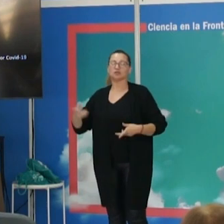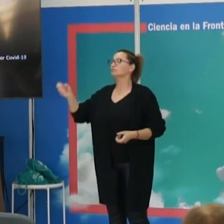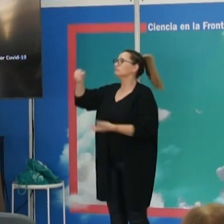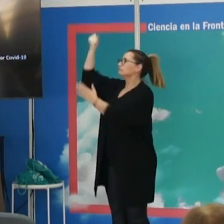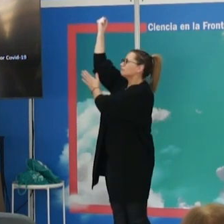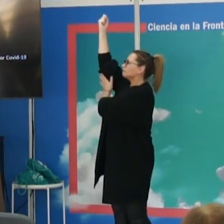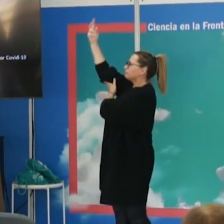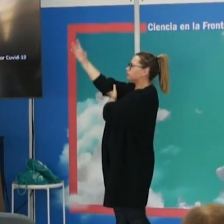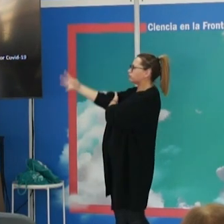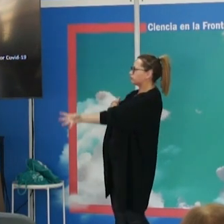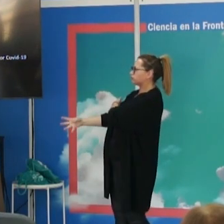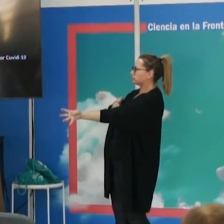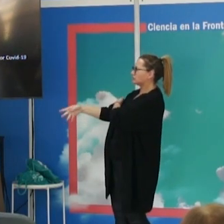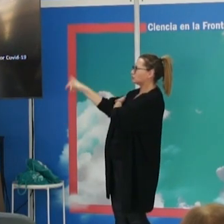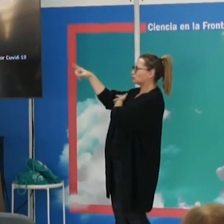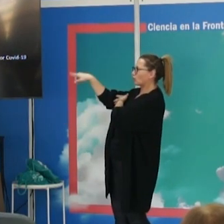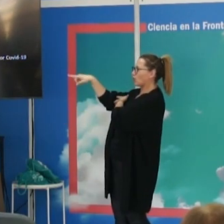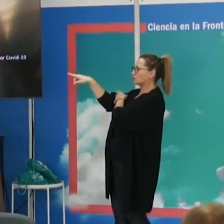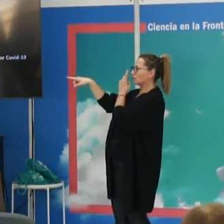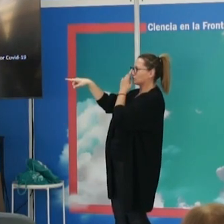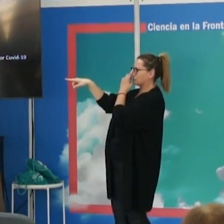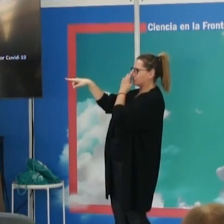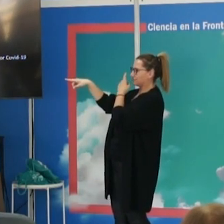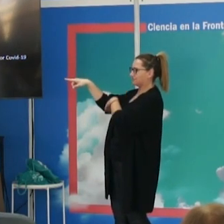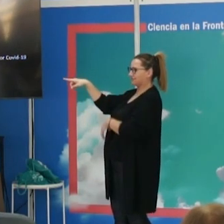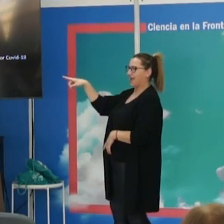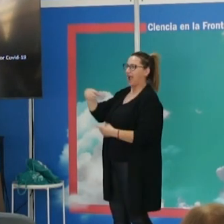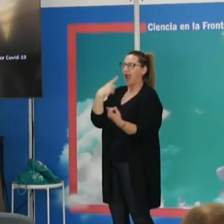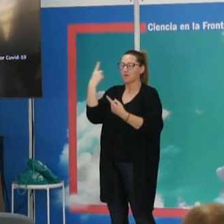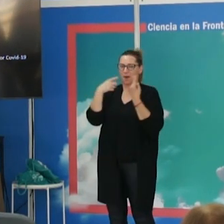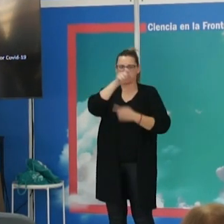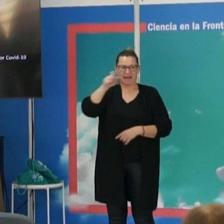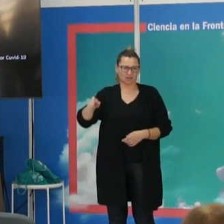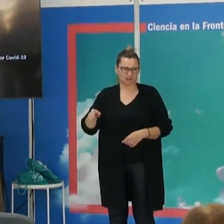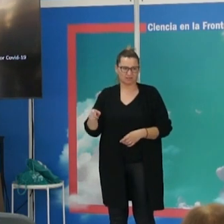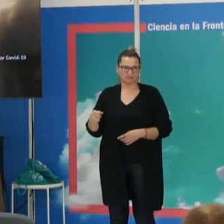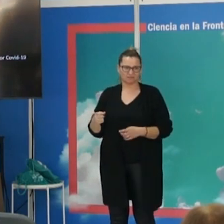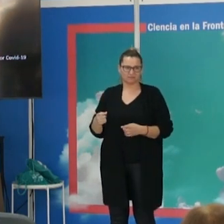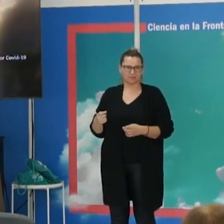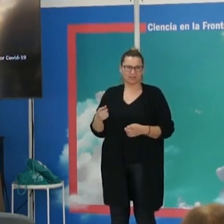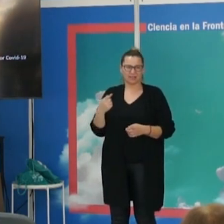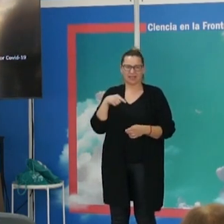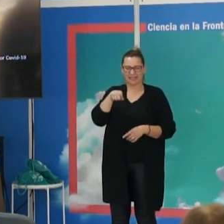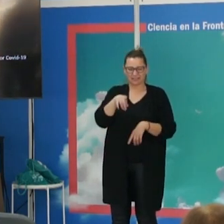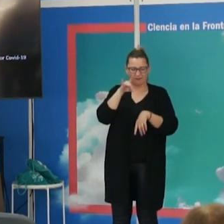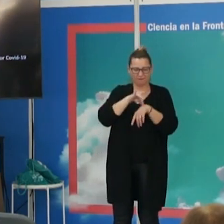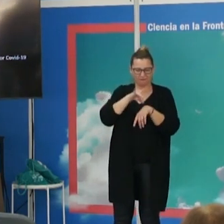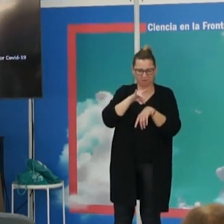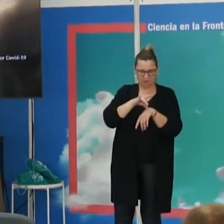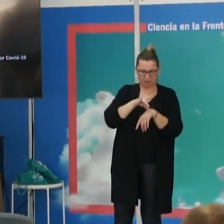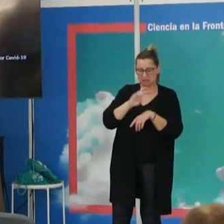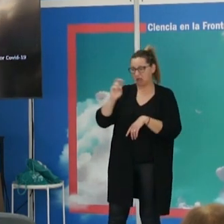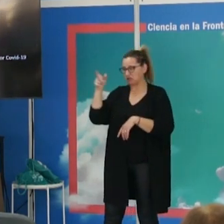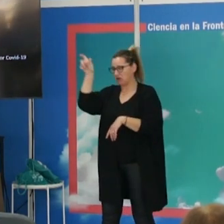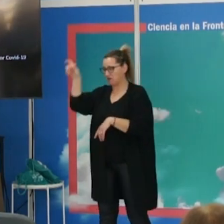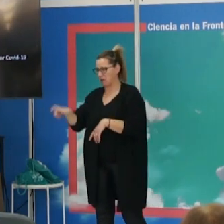estas condiciones, ha habido algunas personas, de todas ellas ha habido alguna persona que consideraba que es enfermedad y alguna persona